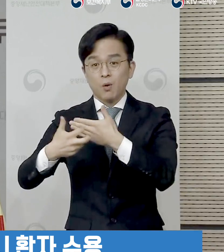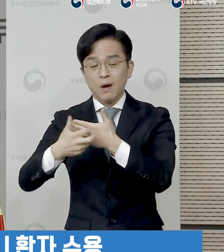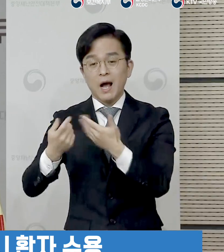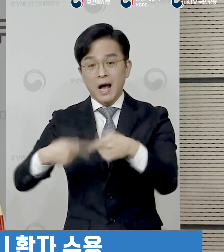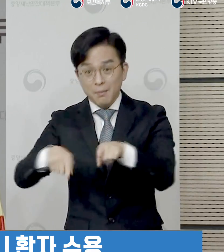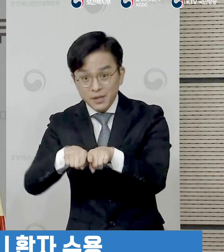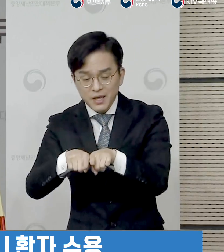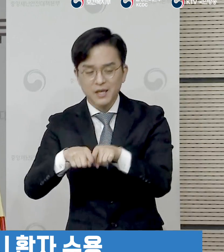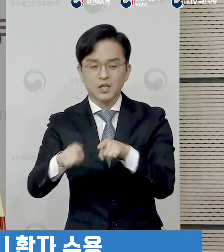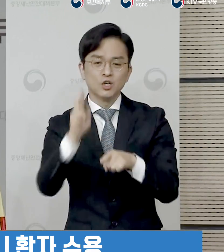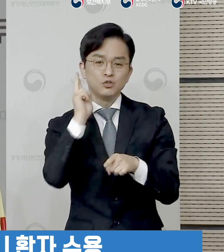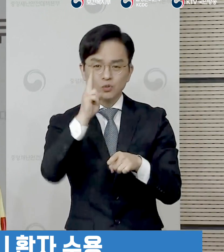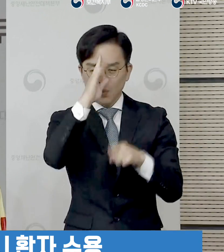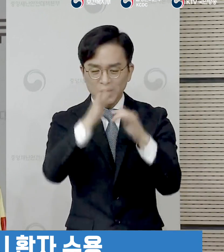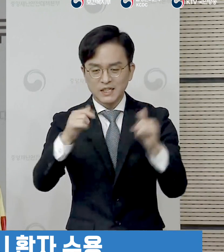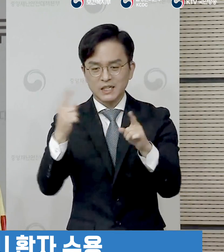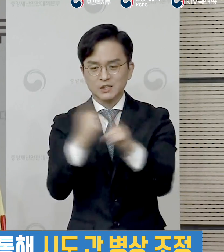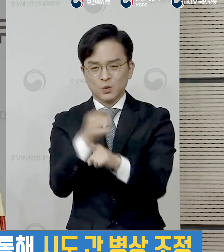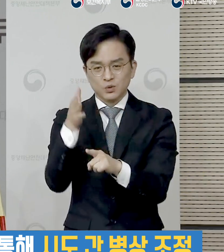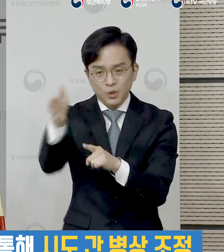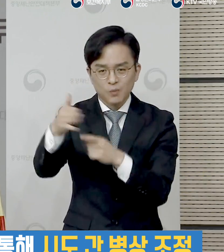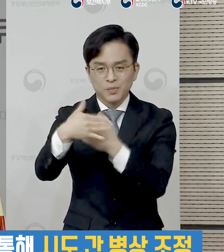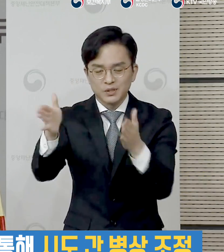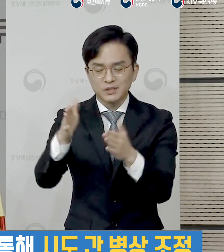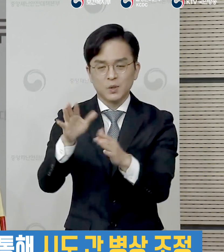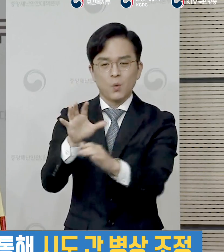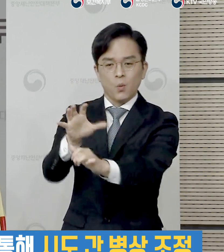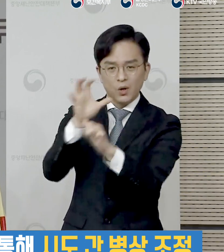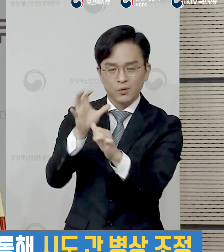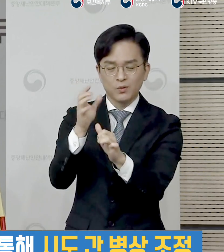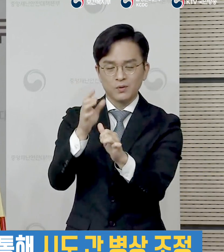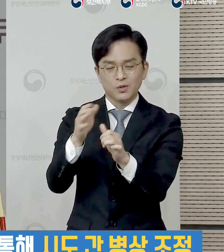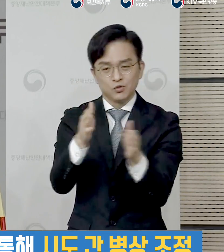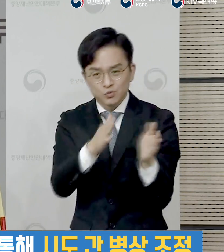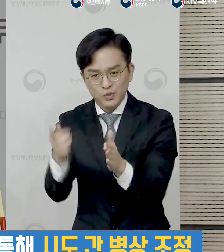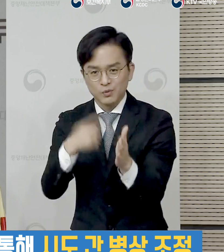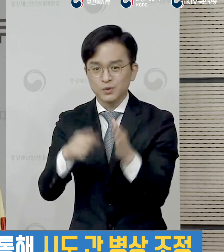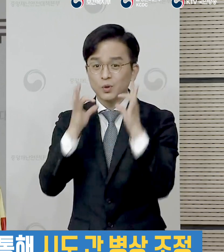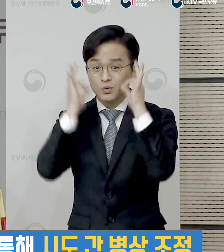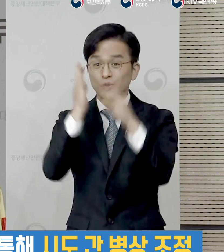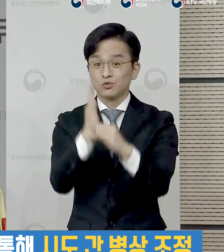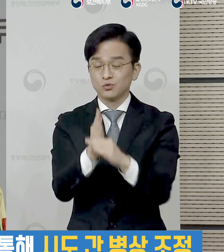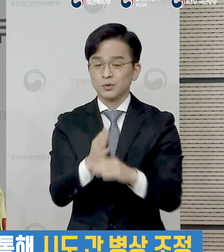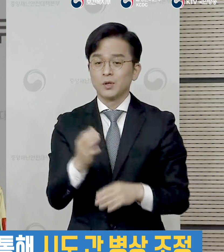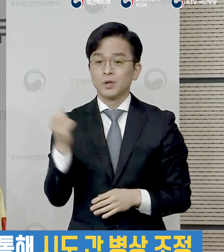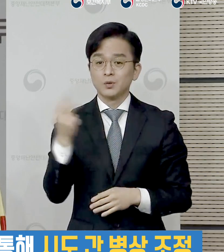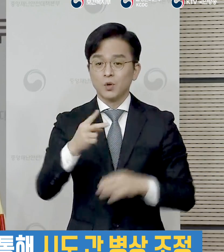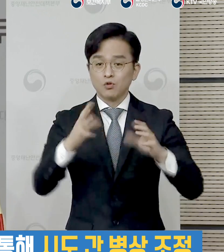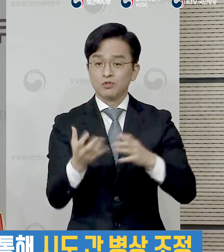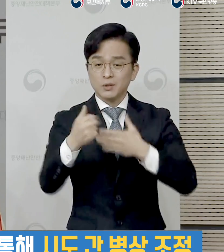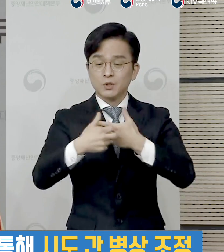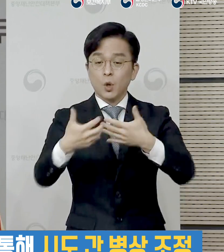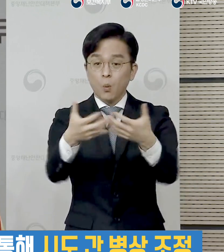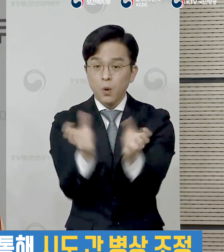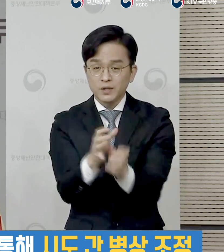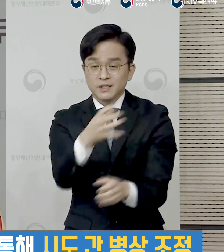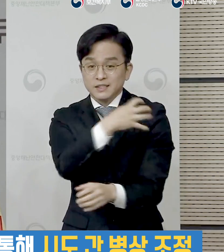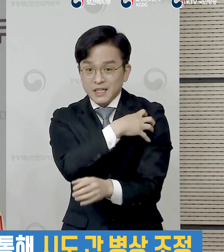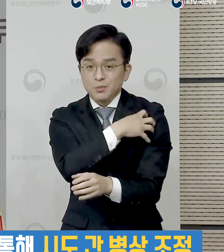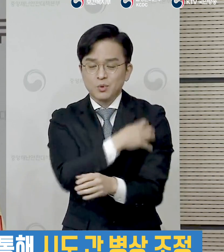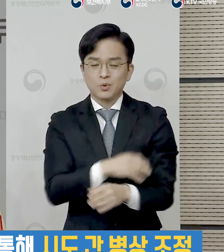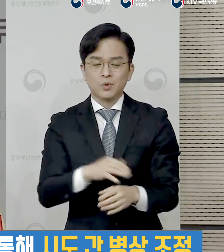최대한 확보하도록 협의하고 있으며 국립의료원 전원 조정 상황실을 통하여 시도 간 병상 조정이